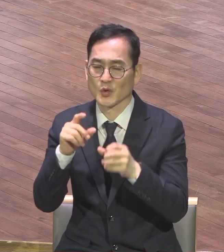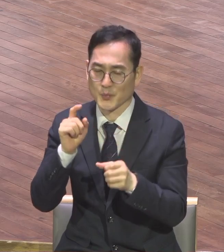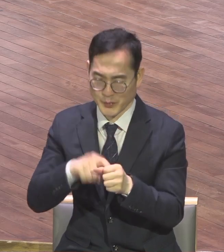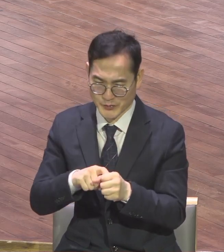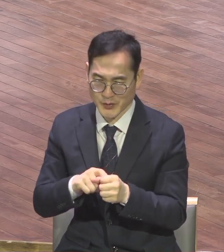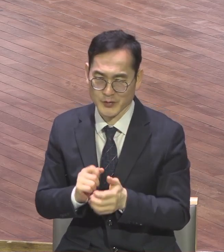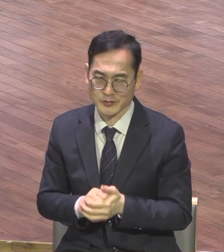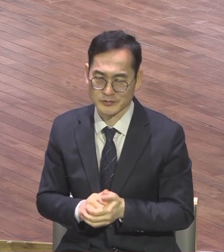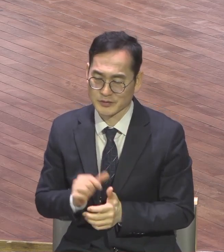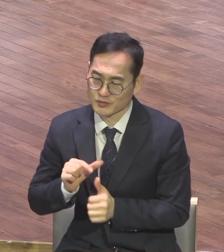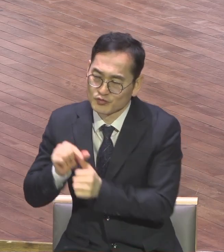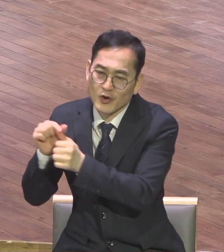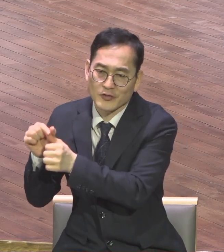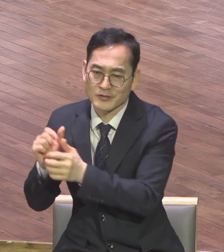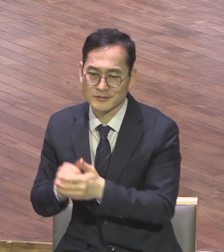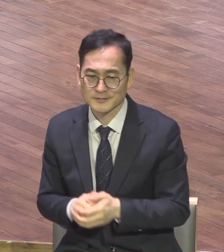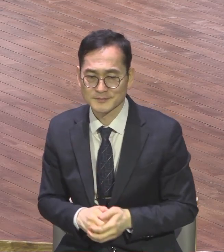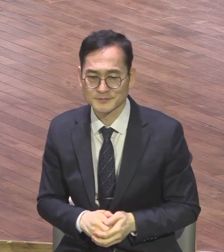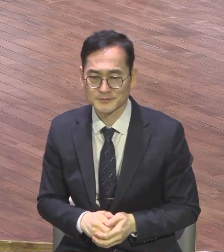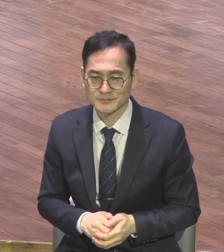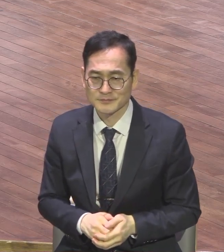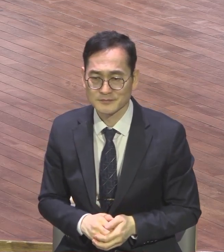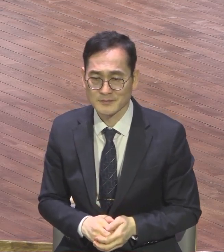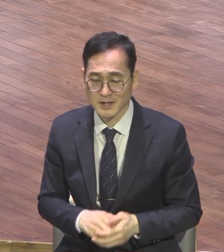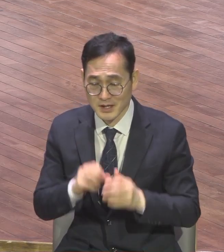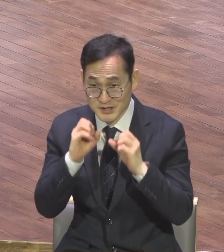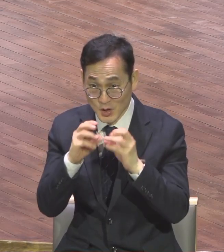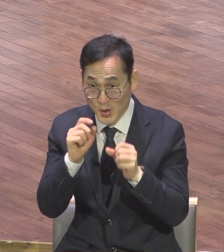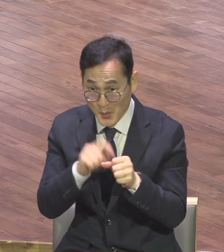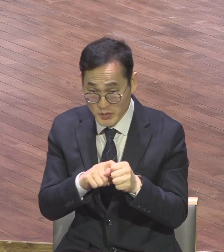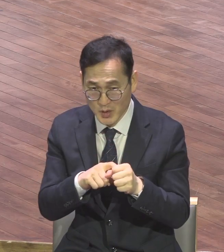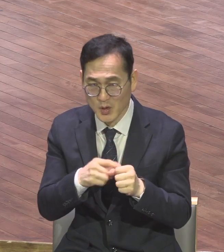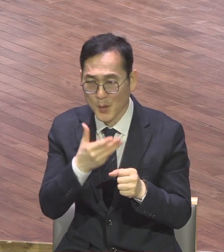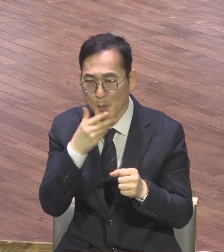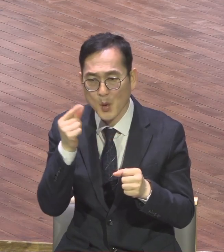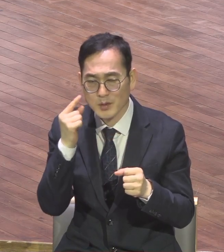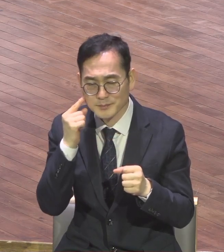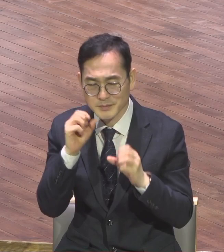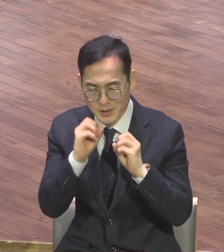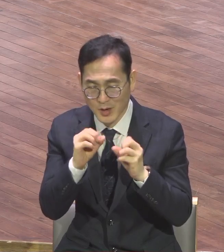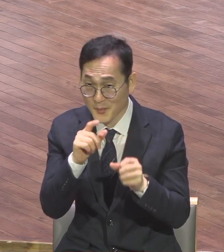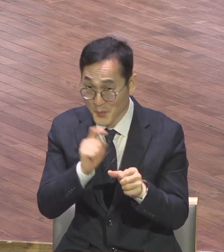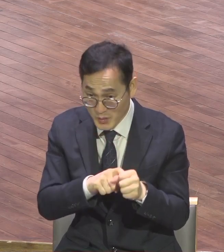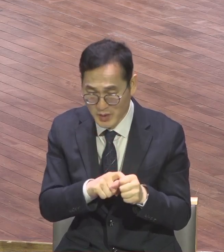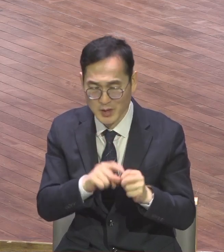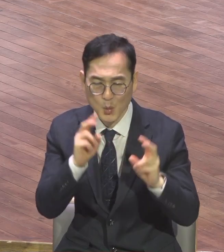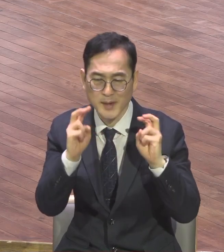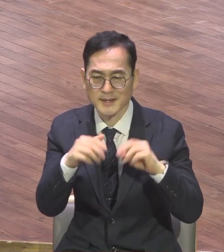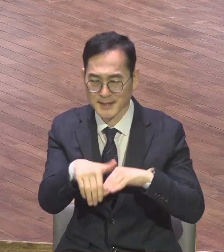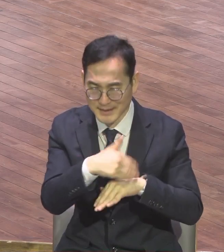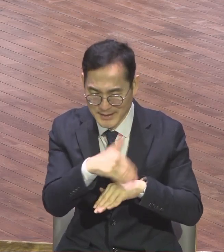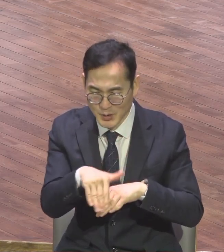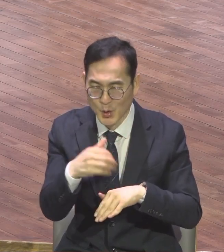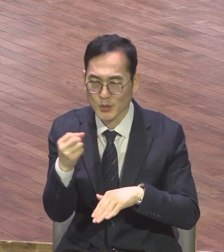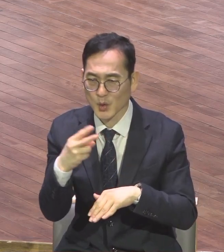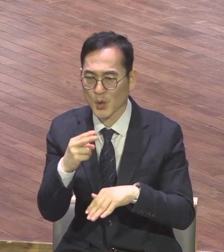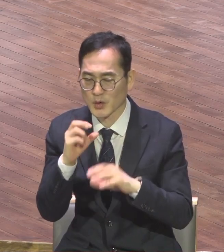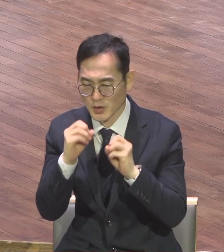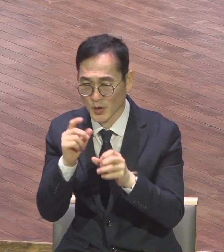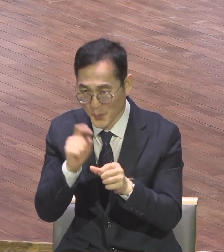위해서 사업하고 성교하기 위해서 직장 다니고 성교하기 위해서 공부하고 성교하기 위해서 열심히 일하고 성교해서 밥 먹고